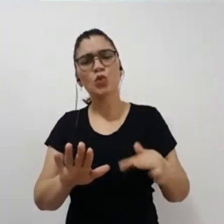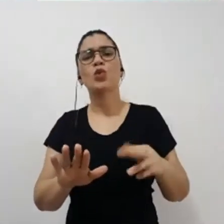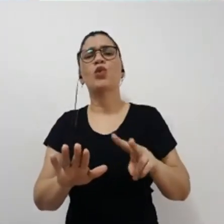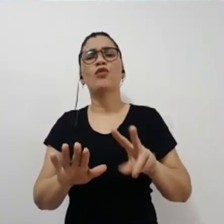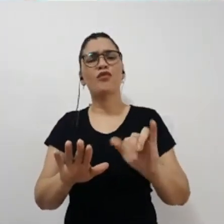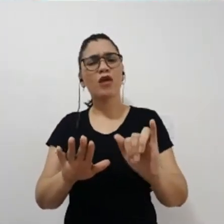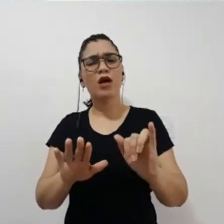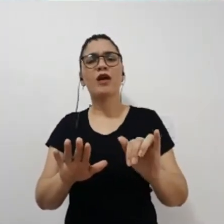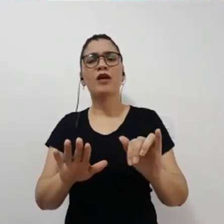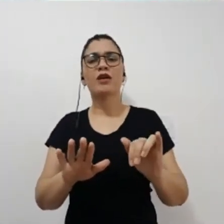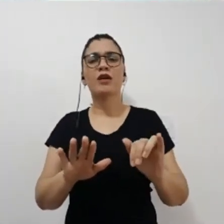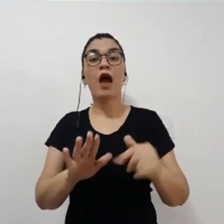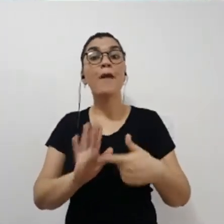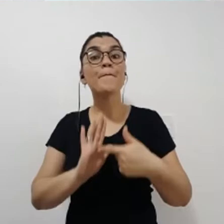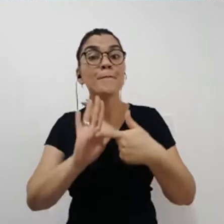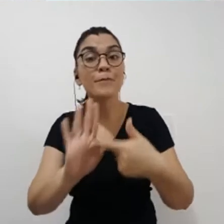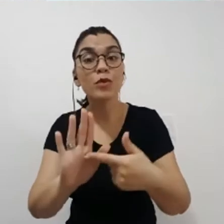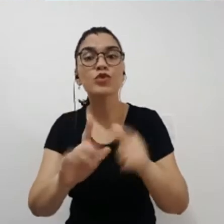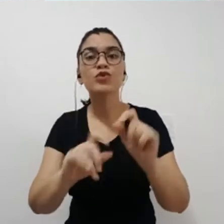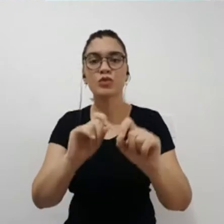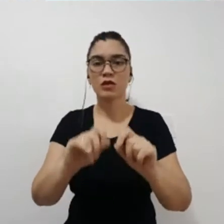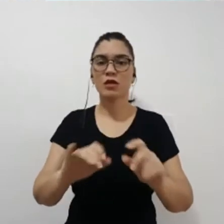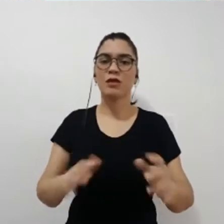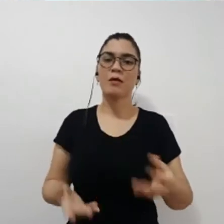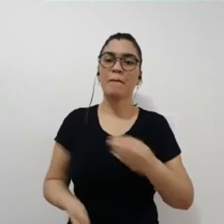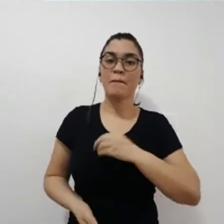nós precisamos melhorar.